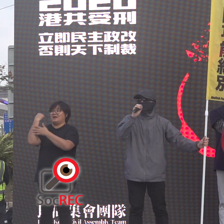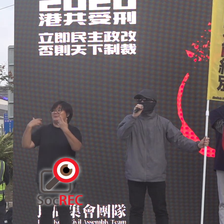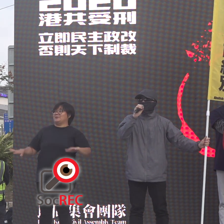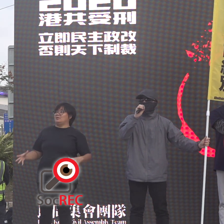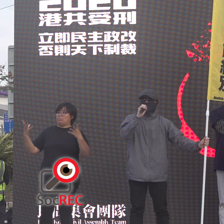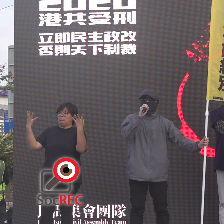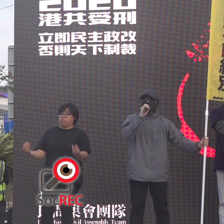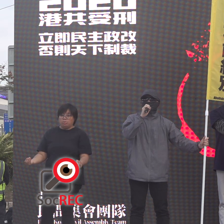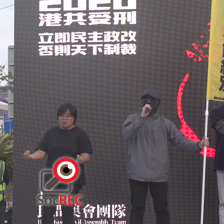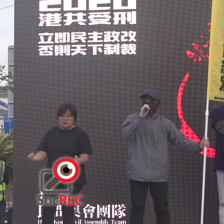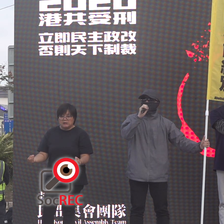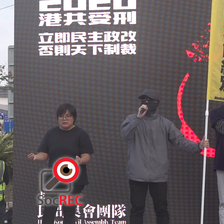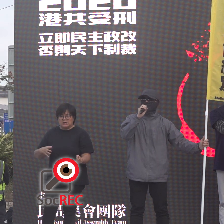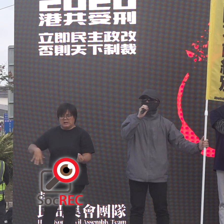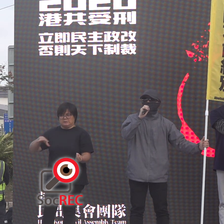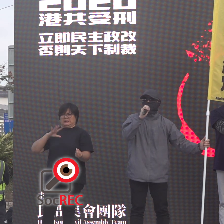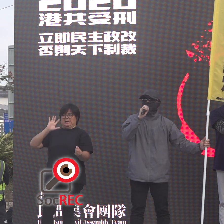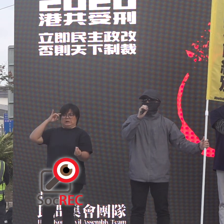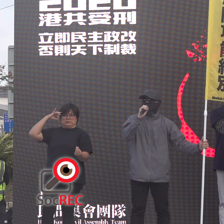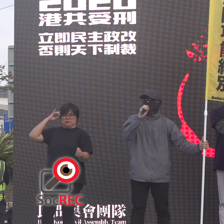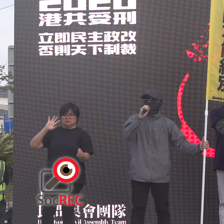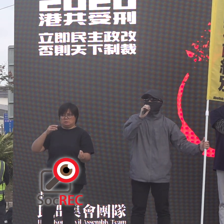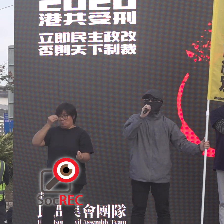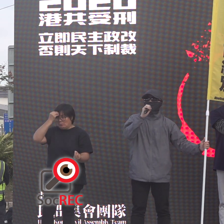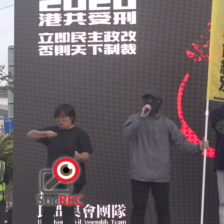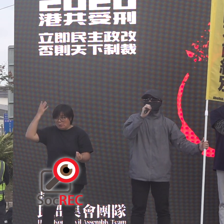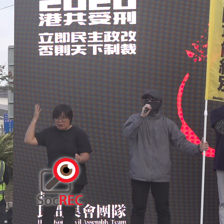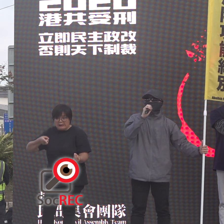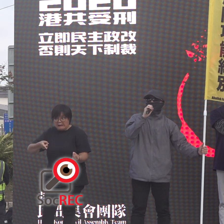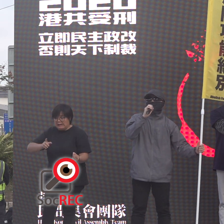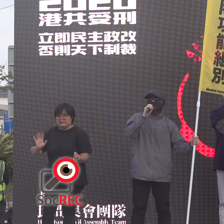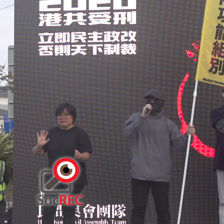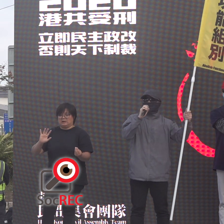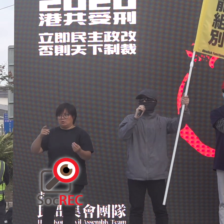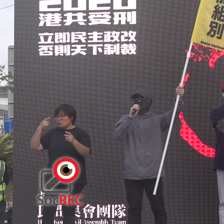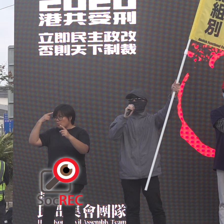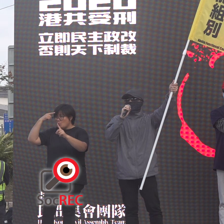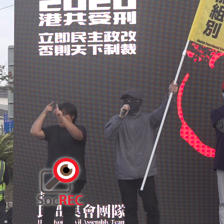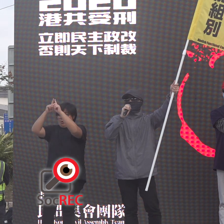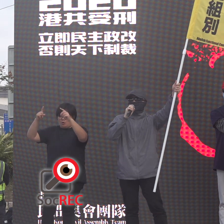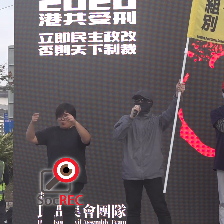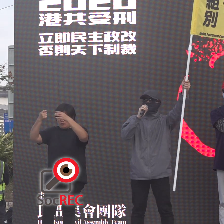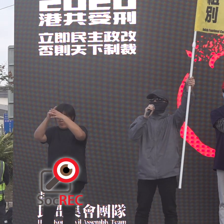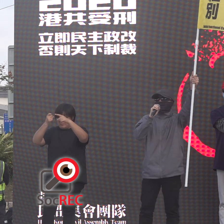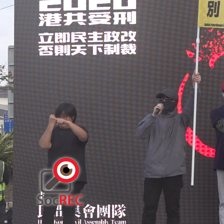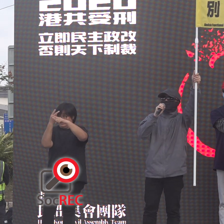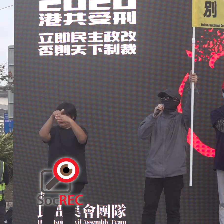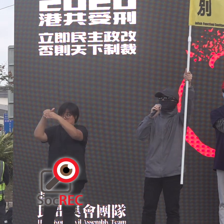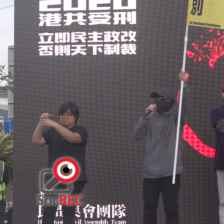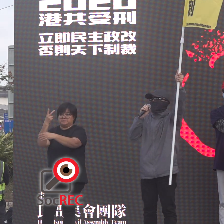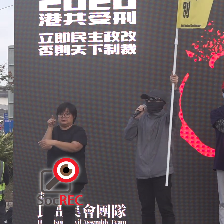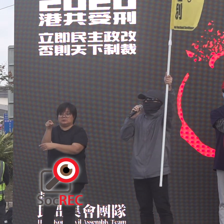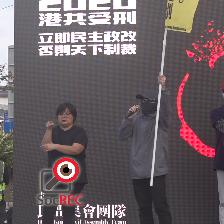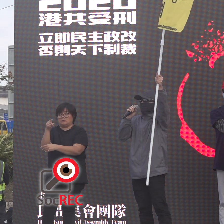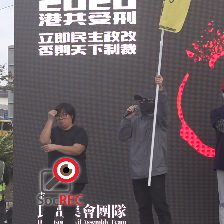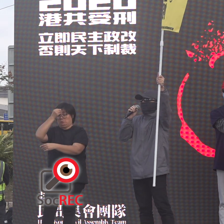咪會忘記咗我哋一齊追求嘅普選？呢個係重點啊！所以我哋再次攞翻我哋14年嘅標誌